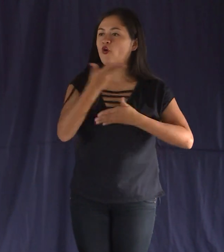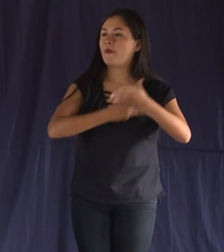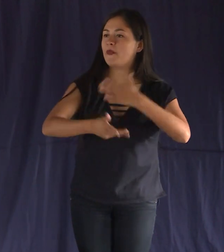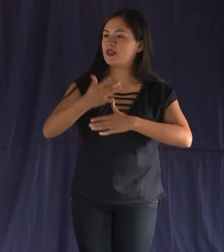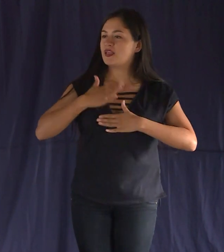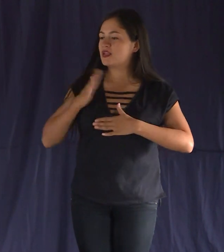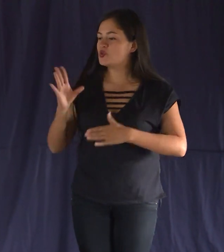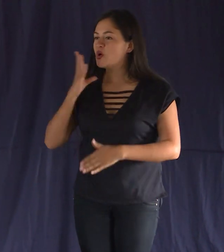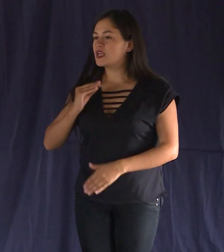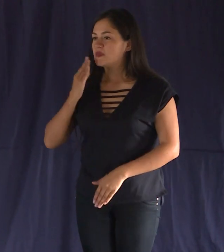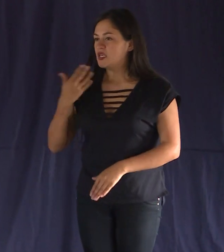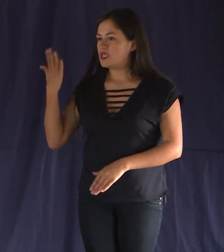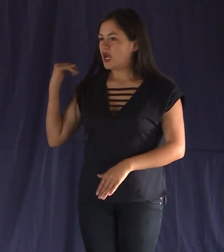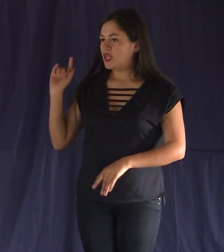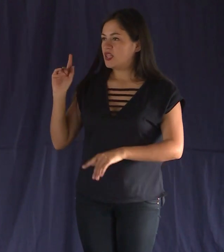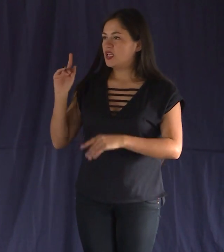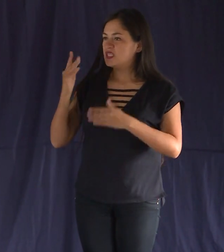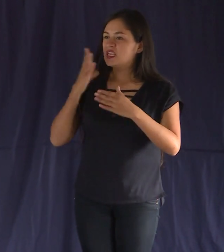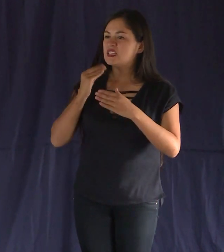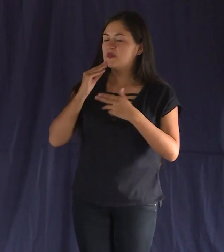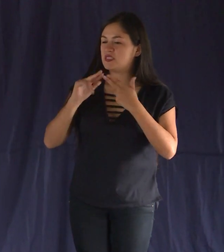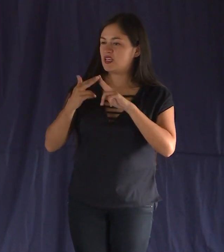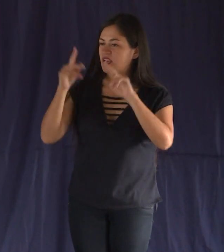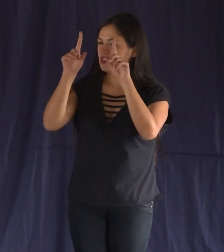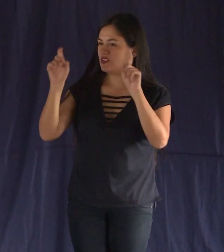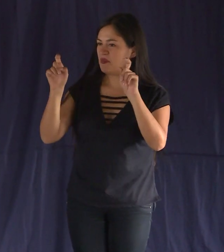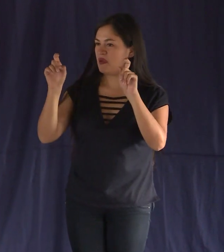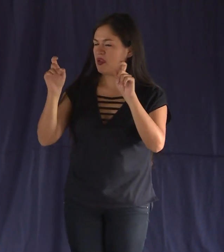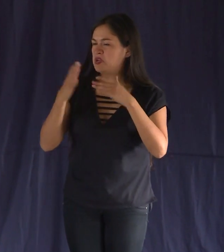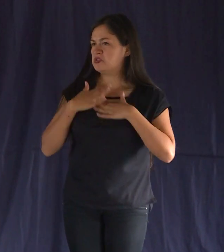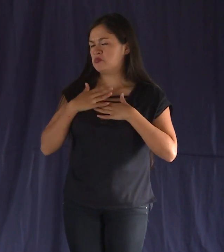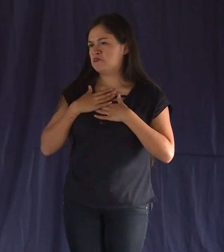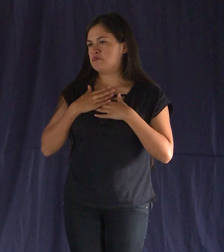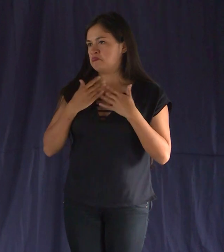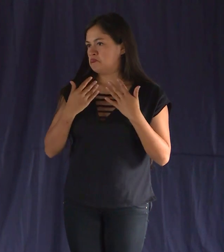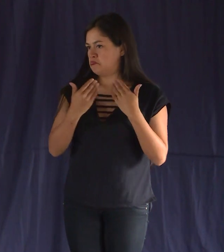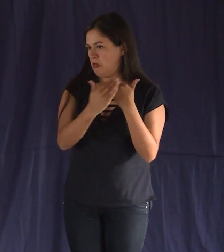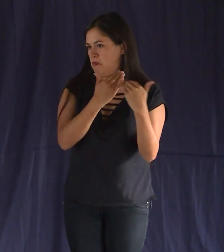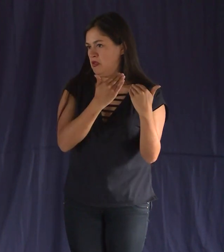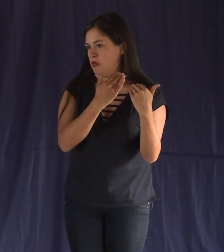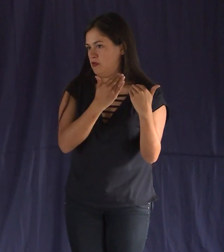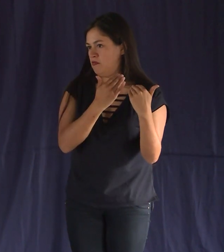las experiencias que he podido tener con este tema, pues